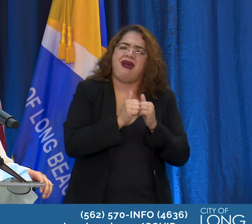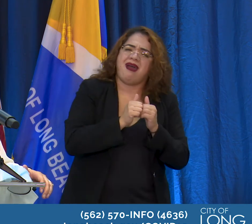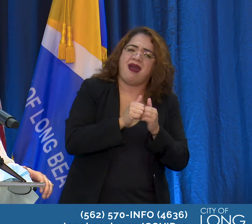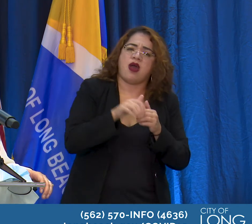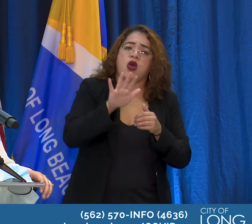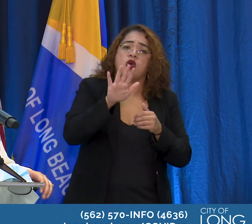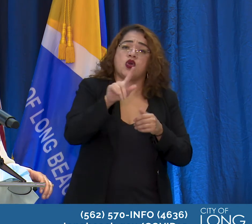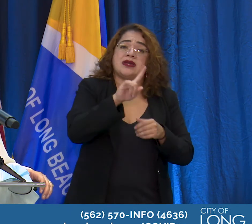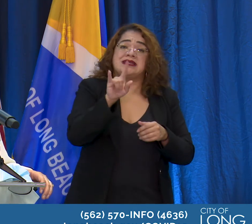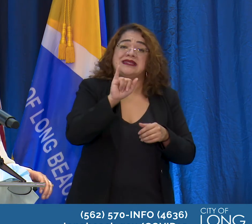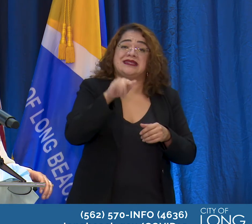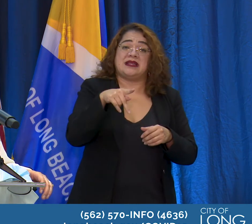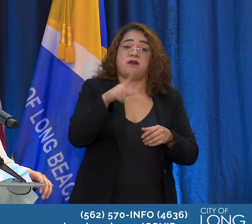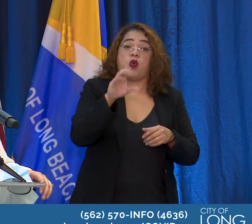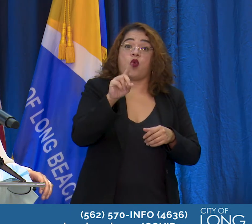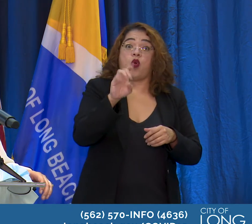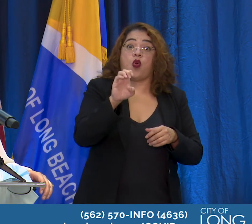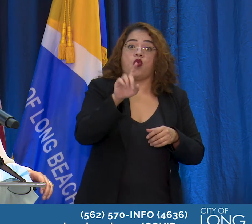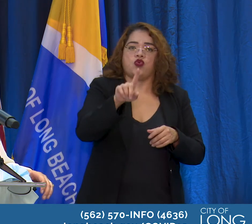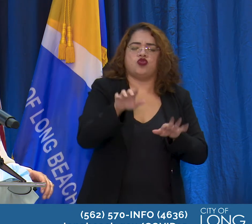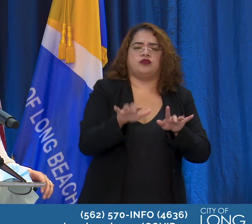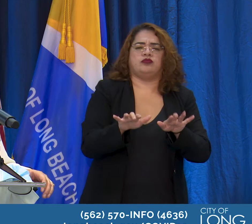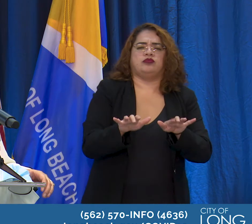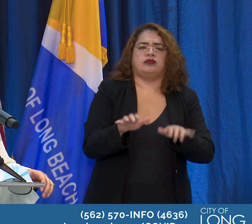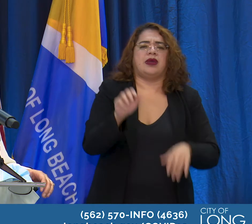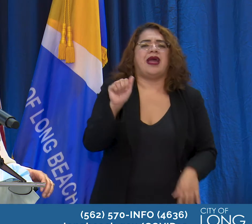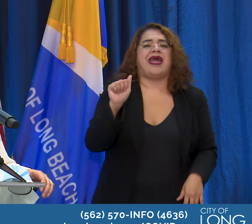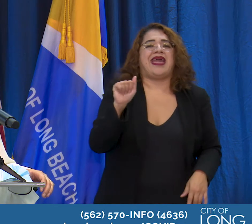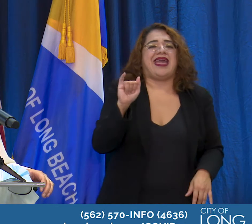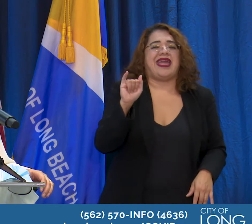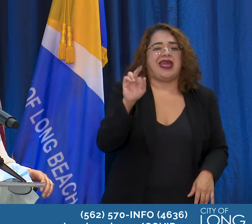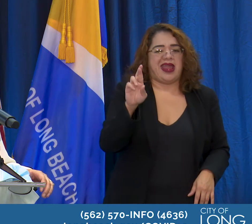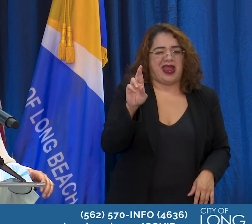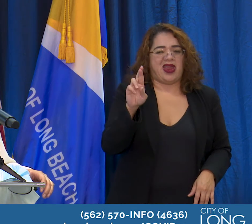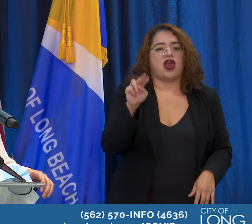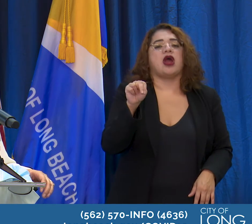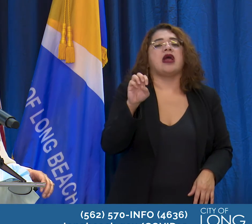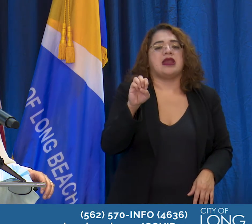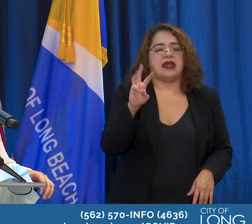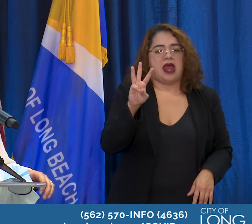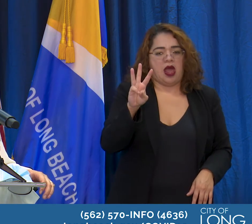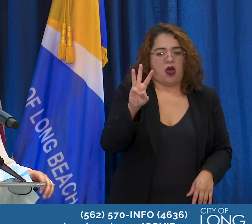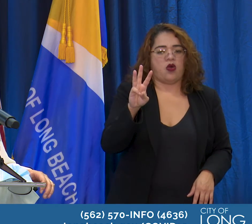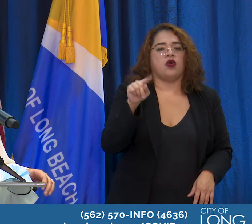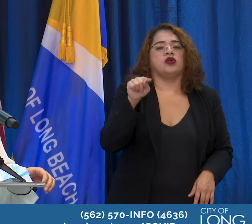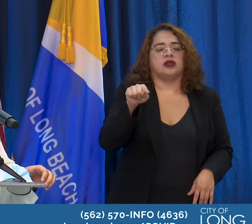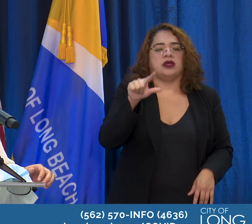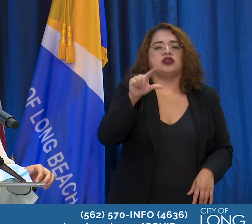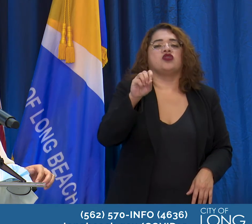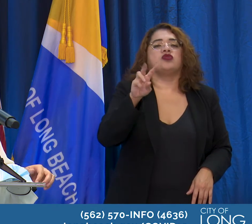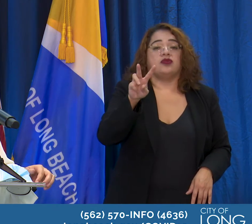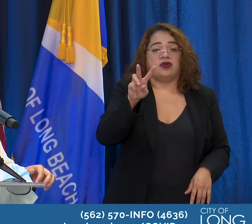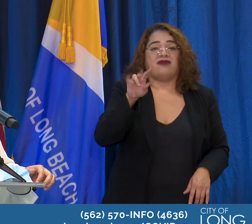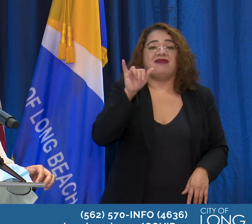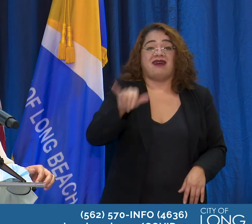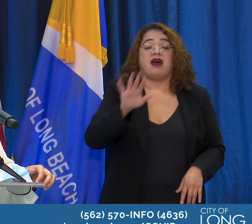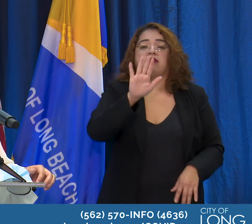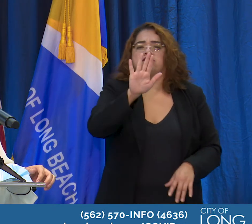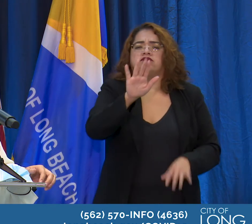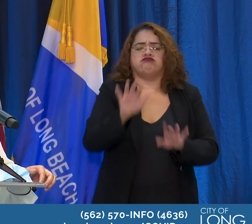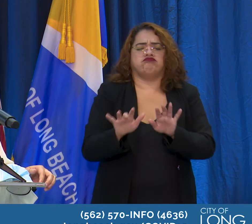su código postal, visite airnow.gov, se deletrea